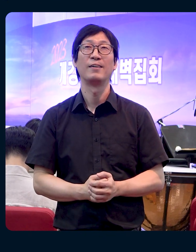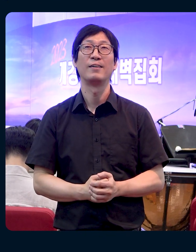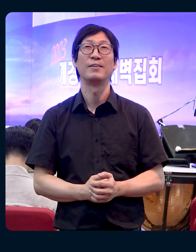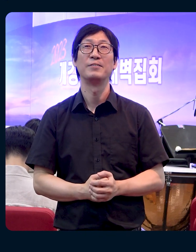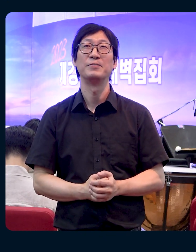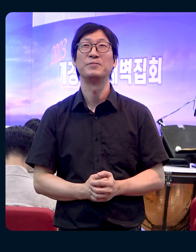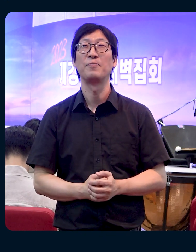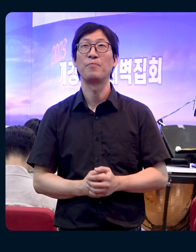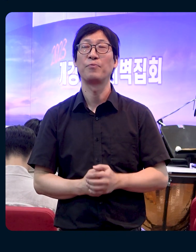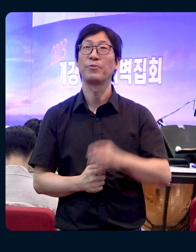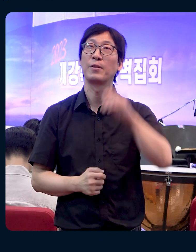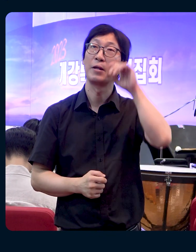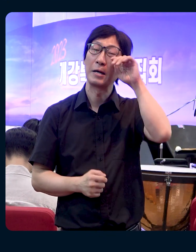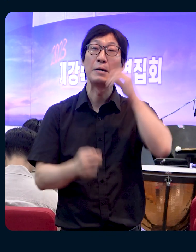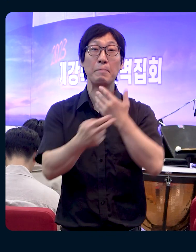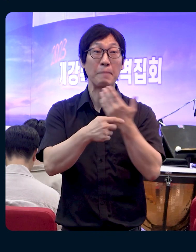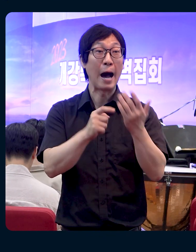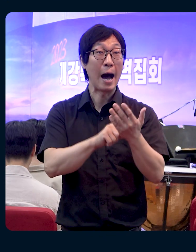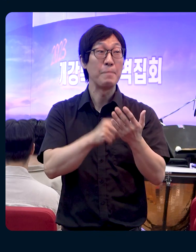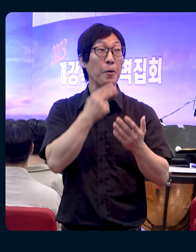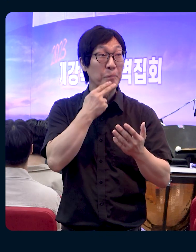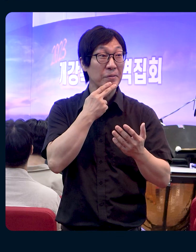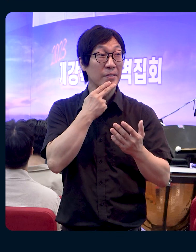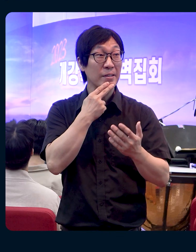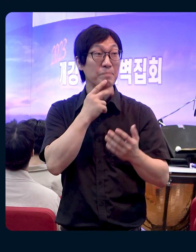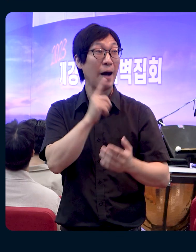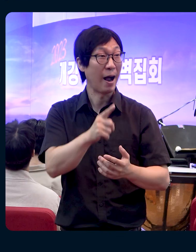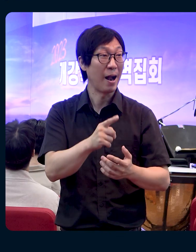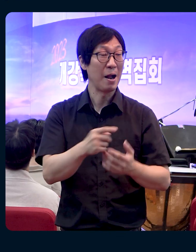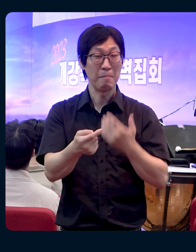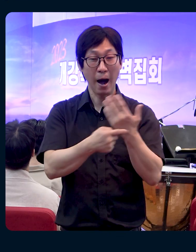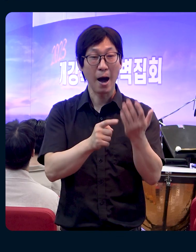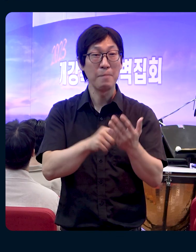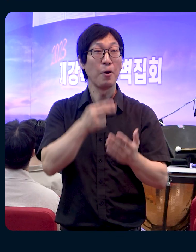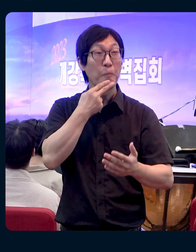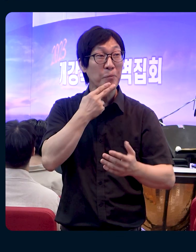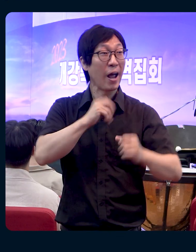그러니까 이 마음이 안 들어, 수동적인 것은 그래서 아름답지도